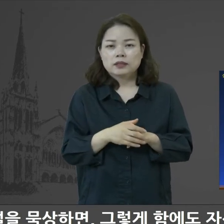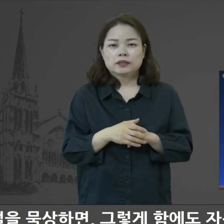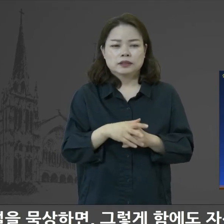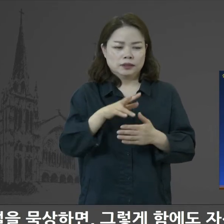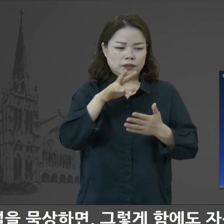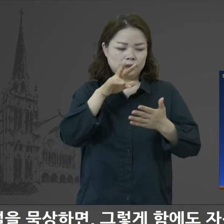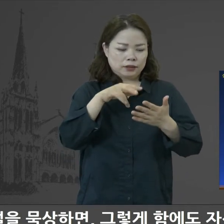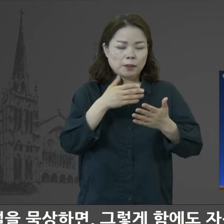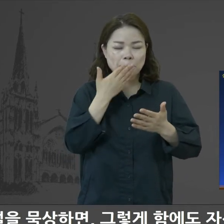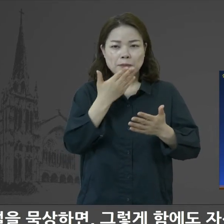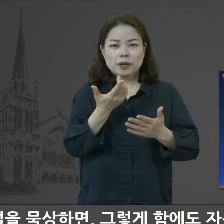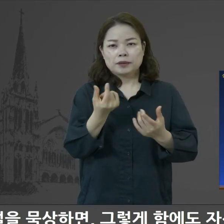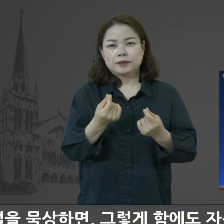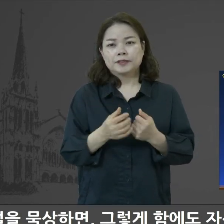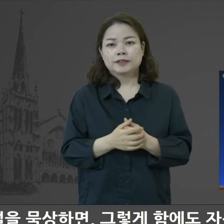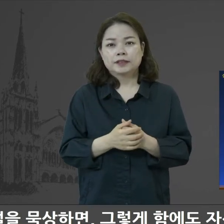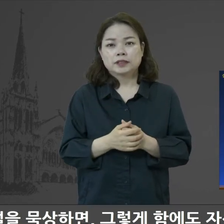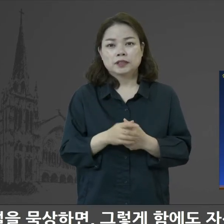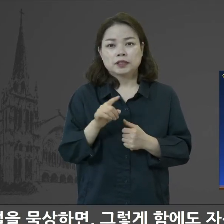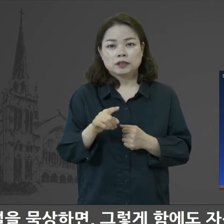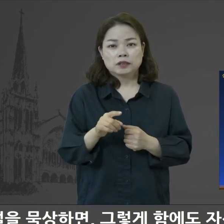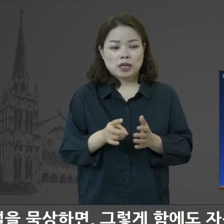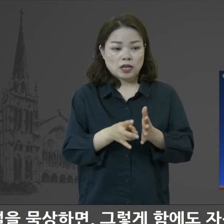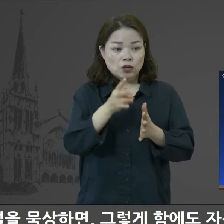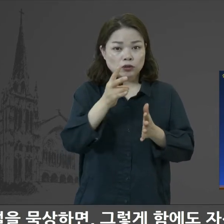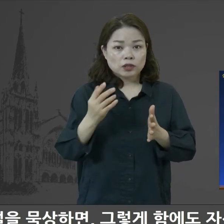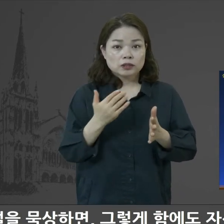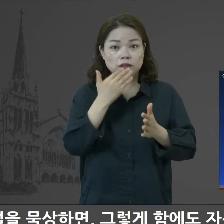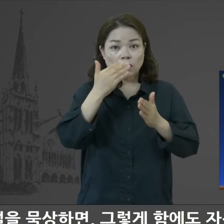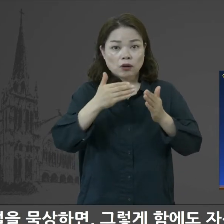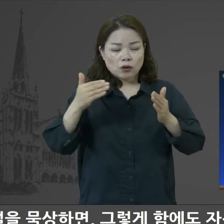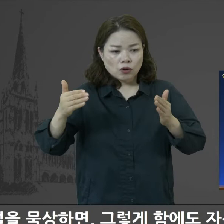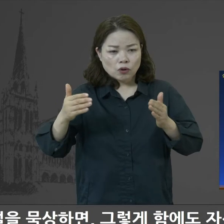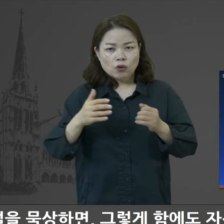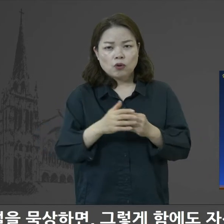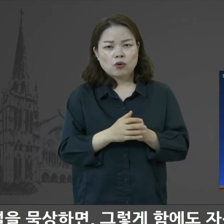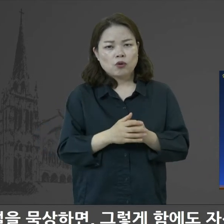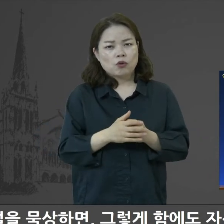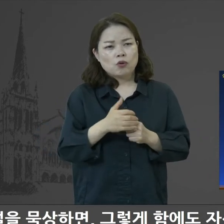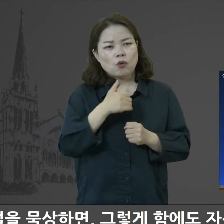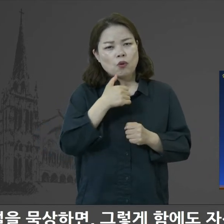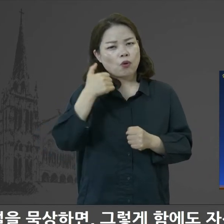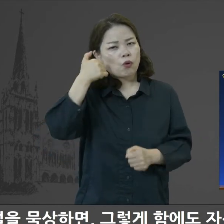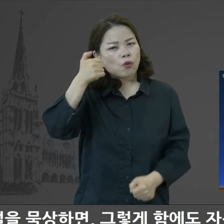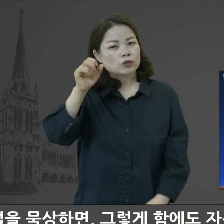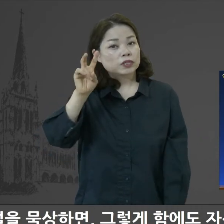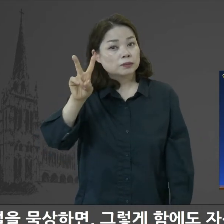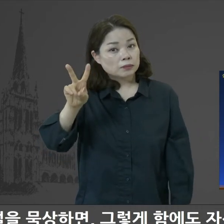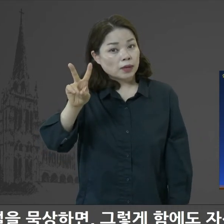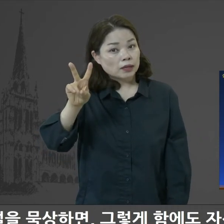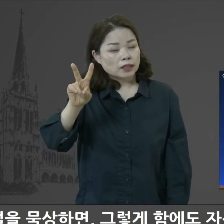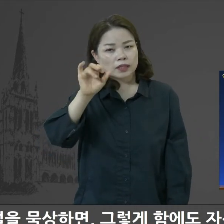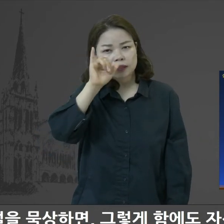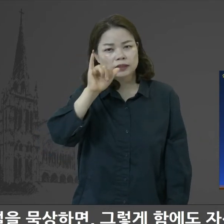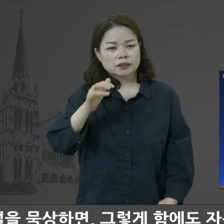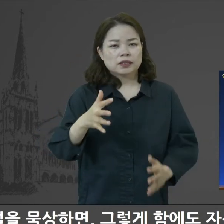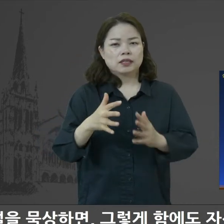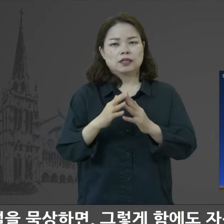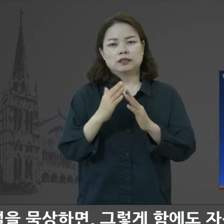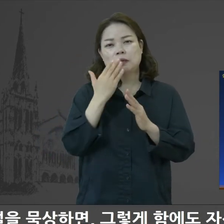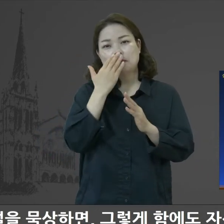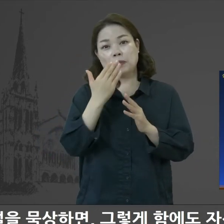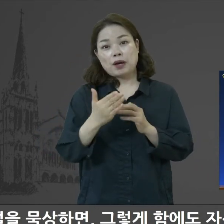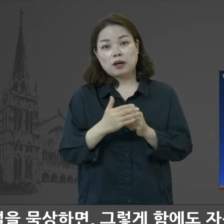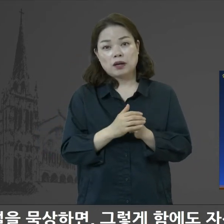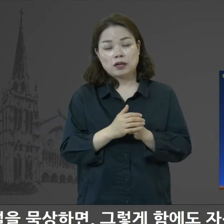읽을 수가 있습니다. 이것이 바로 예루살렘 성벽이 불과 52일 만에 세워진, 재건될 수